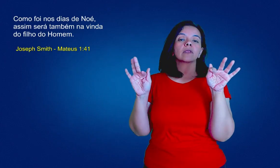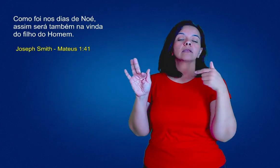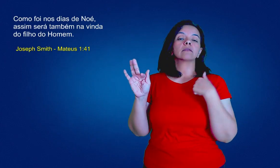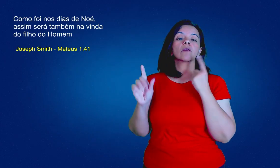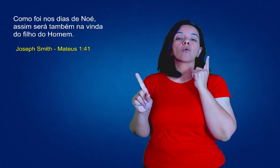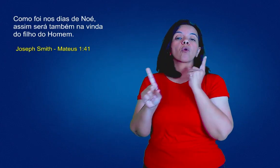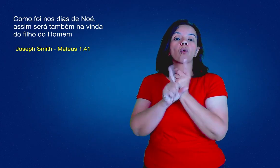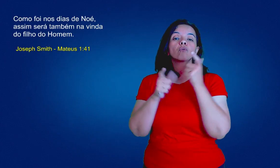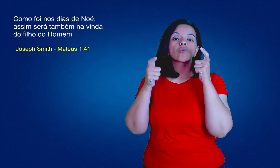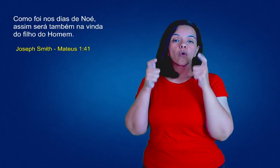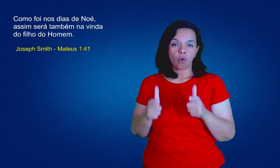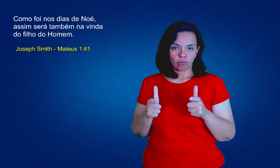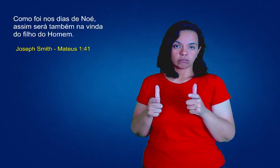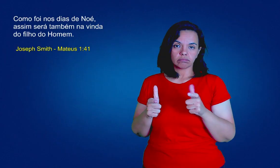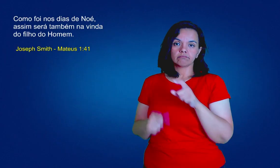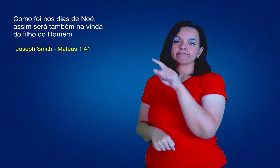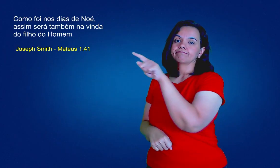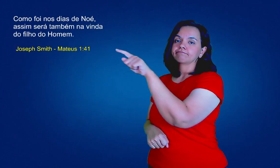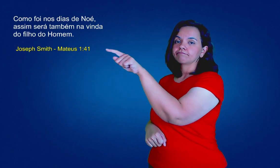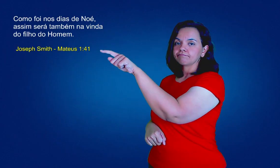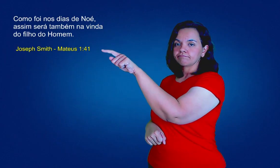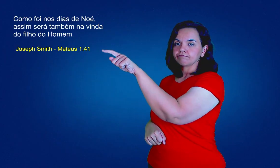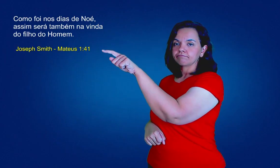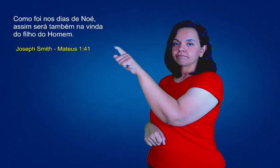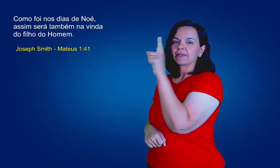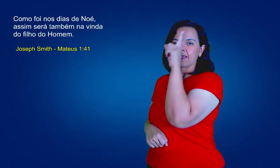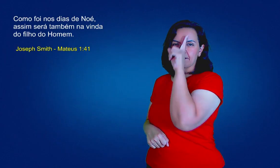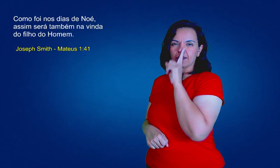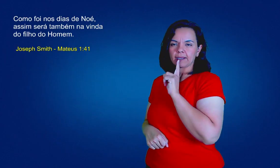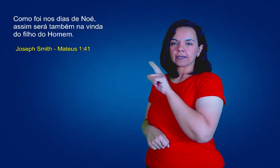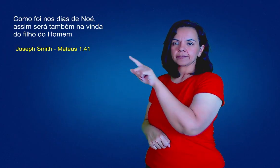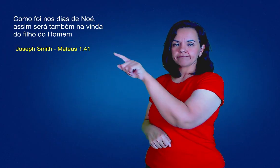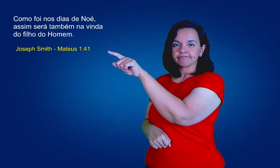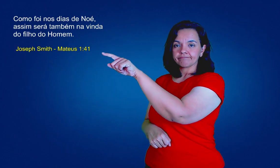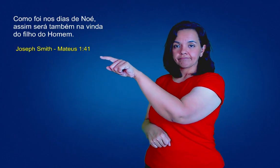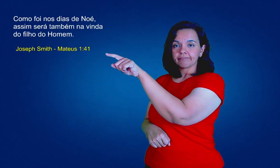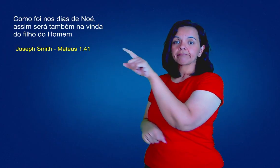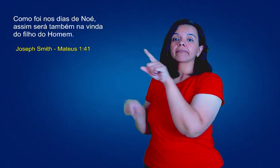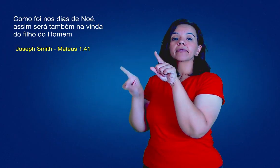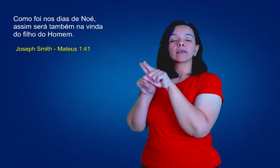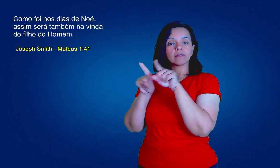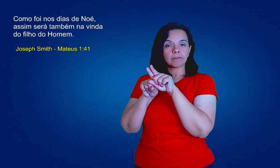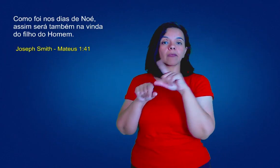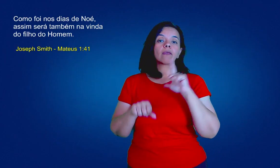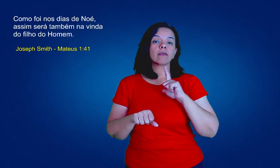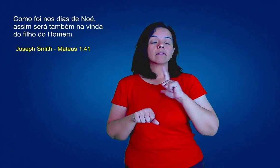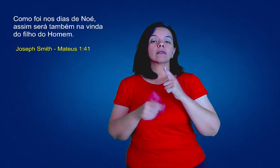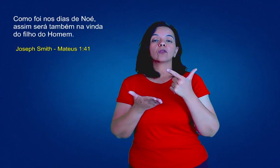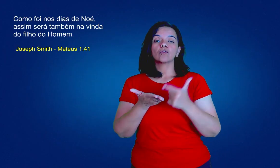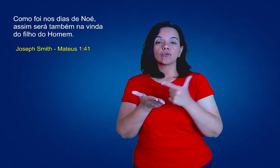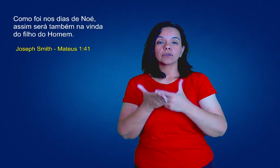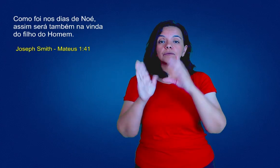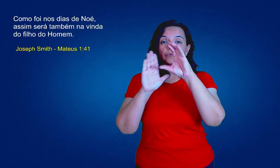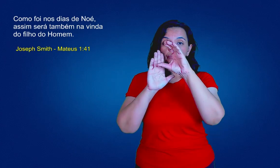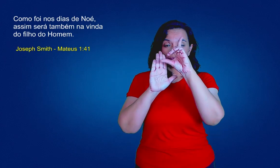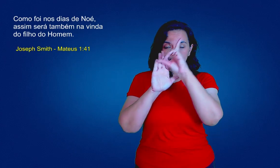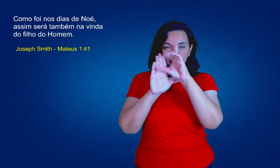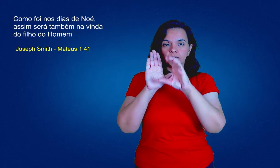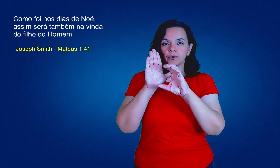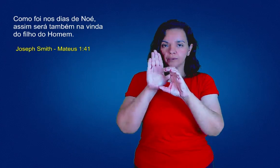eu quero apresentar. E vocês a encontram nessa parte aqui em amarelo, que é em Doutrina e